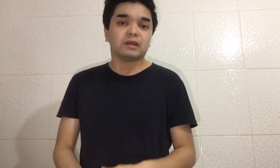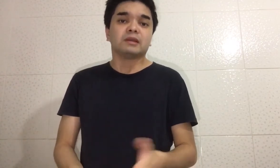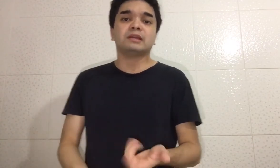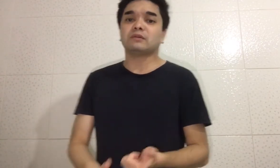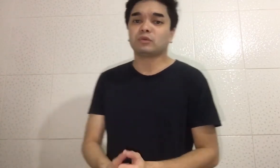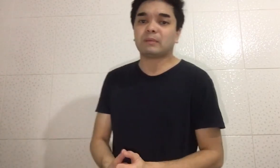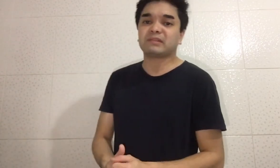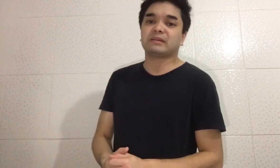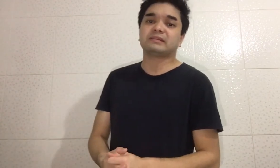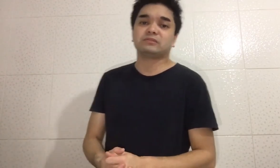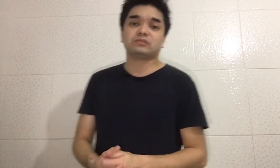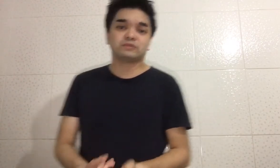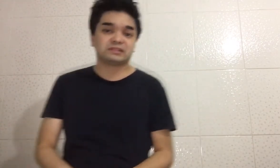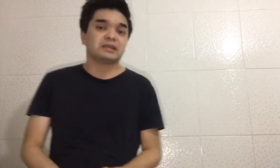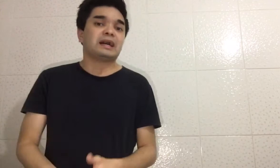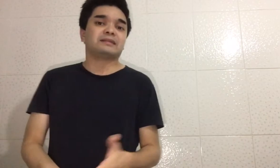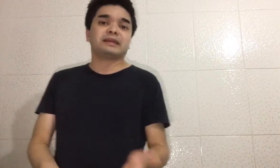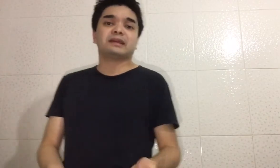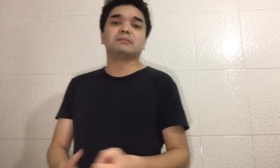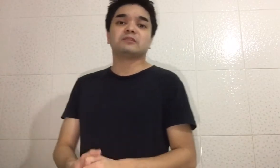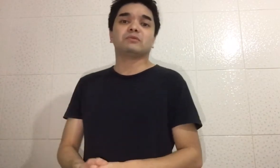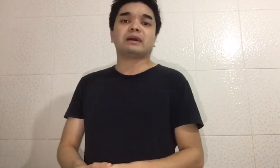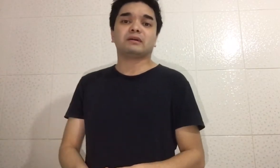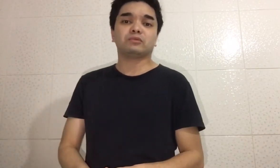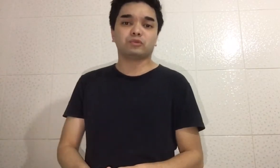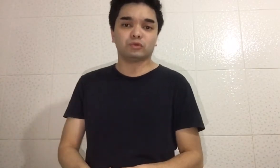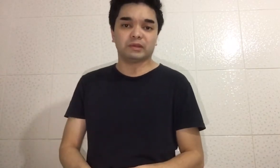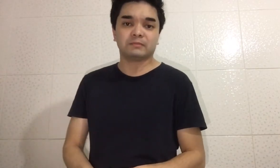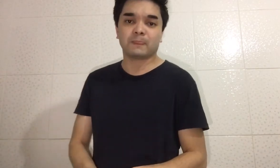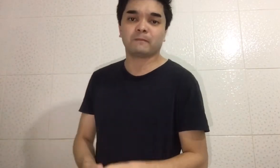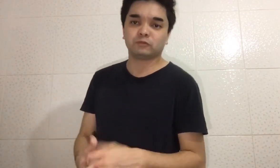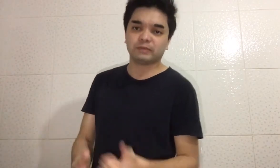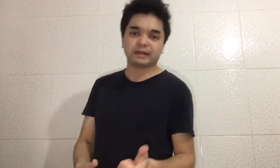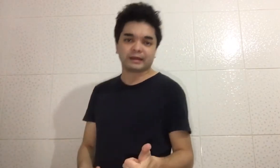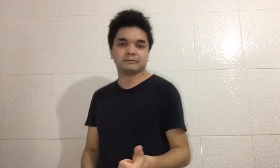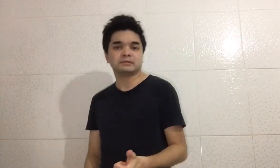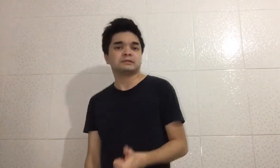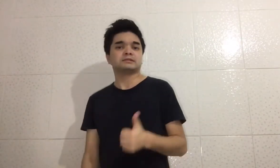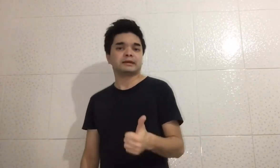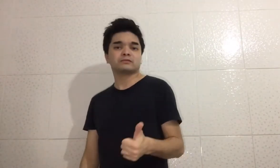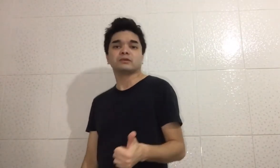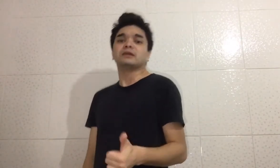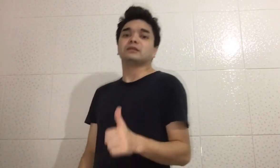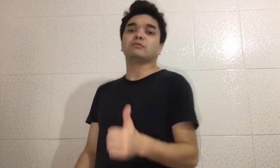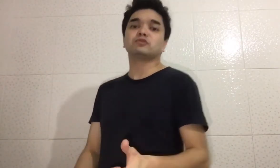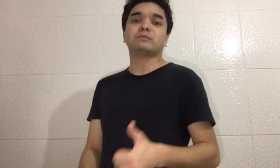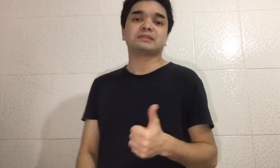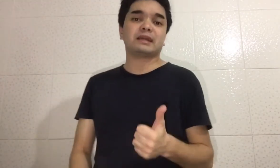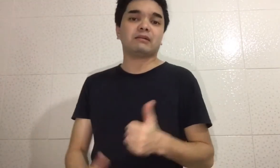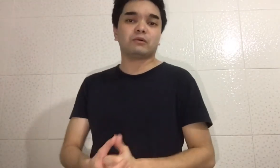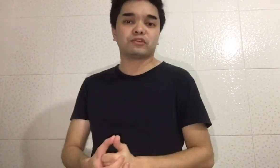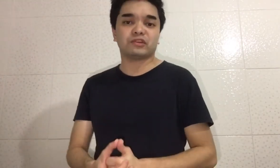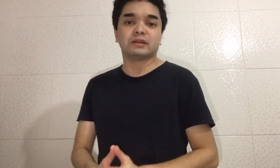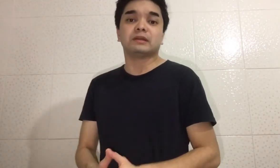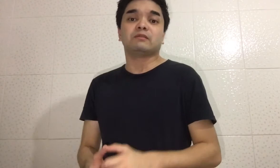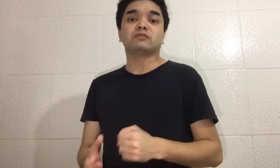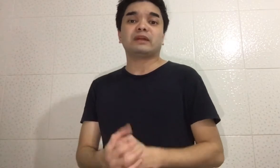E eu estou lá para esclarecer suas dúvidas, até aqui mesmo no canal do YouTube. Tudo bem, galera? Certo? Então vamos começar a aula hoje. Vamos falar